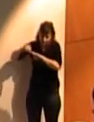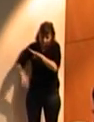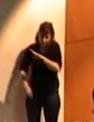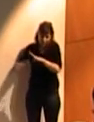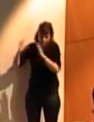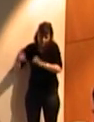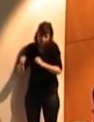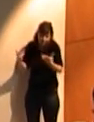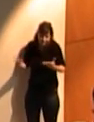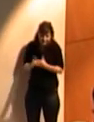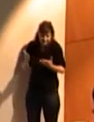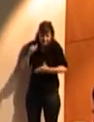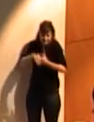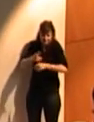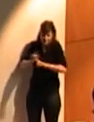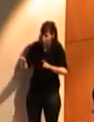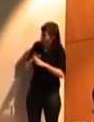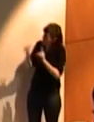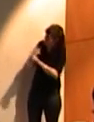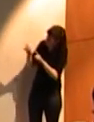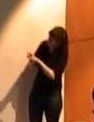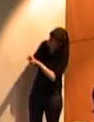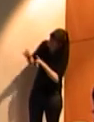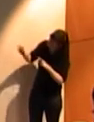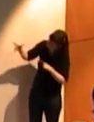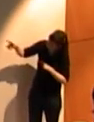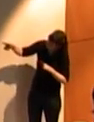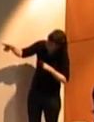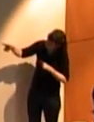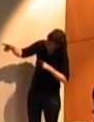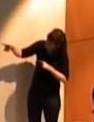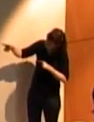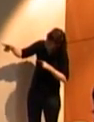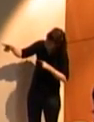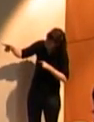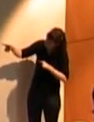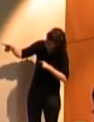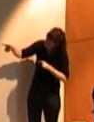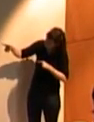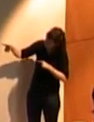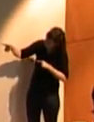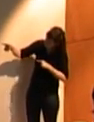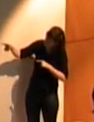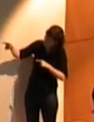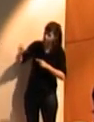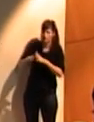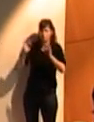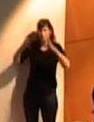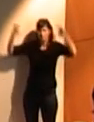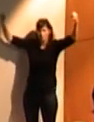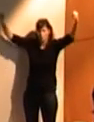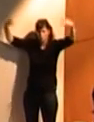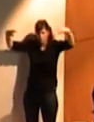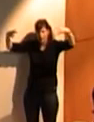aussi la maîtrise aussi du cadrage au niveau des salles de cours pour favoriser la concentration des publics, des